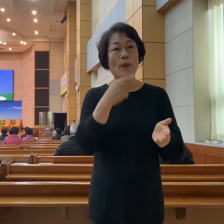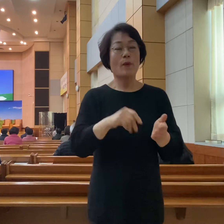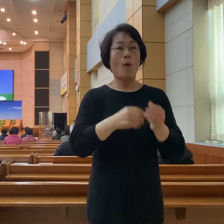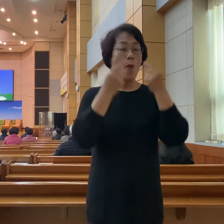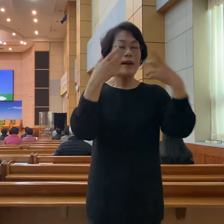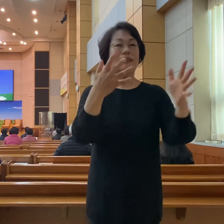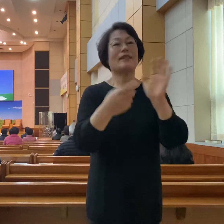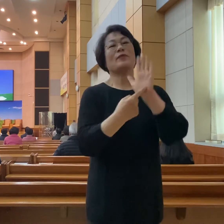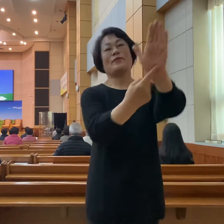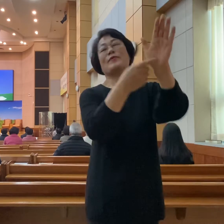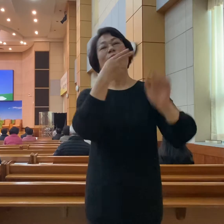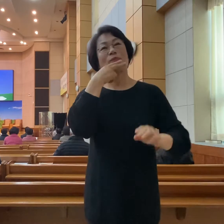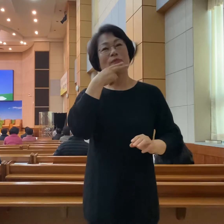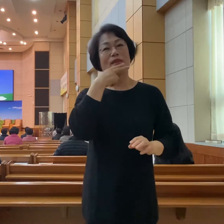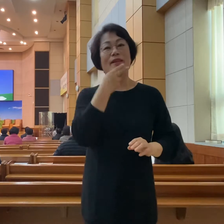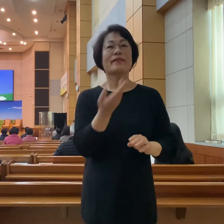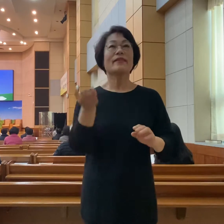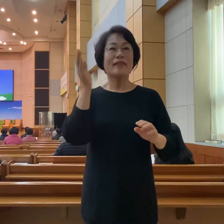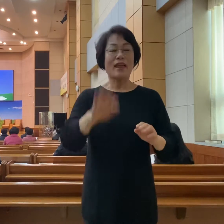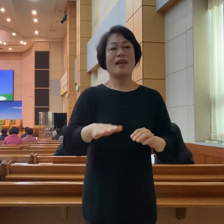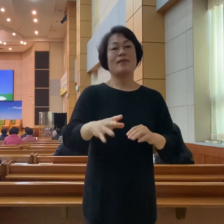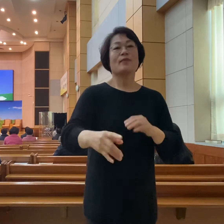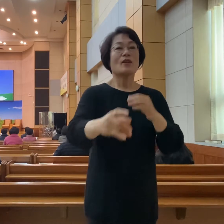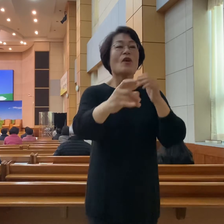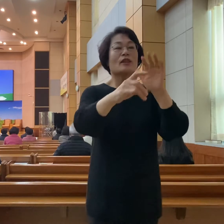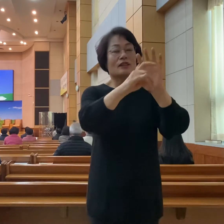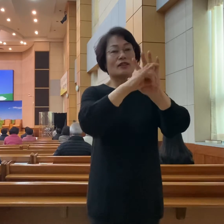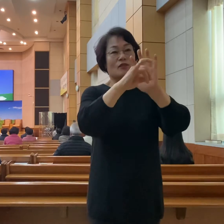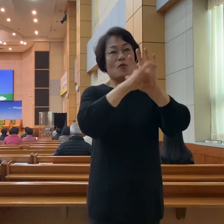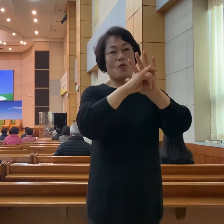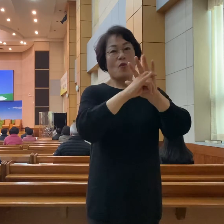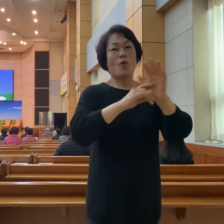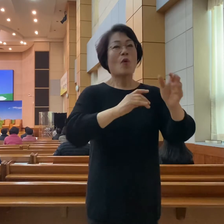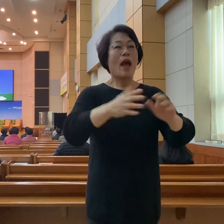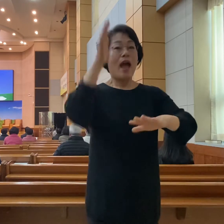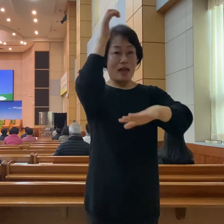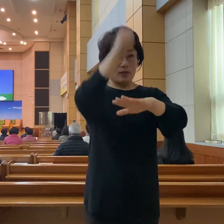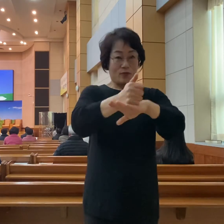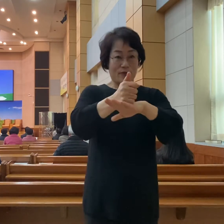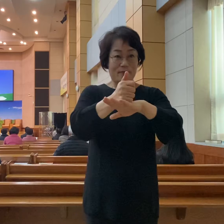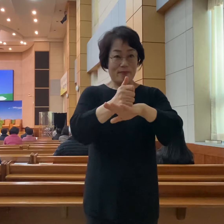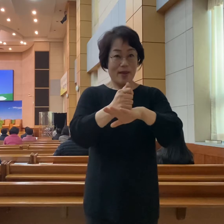통신에서 코로나 종말 예측 프로그램을 가동을 했는데,